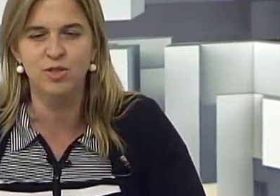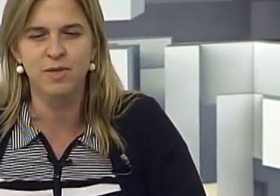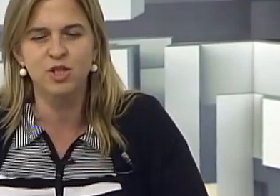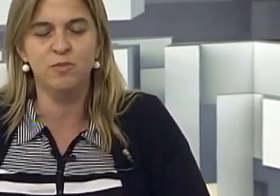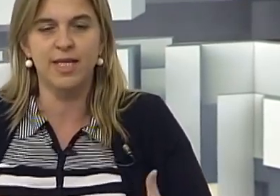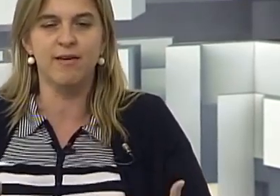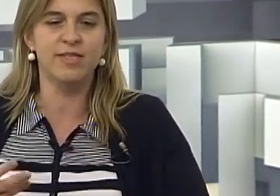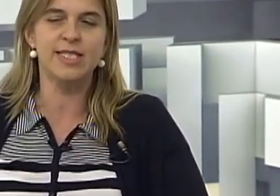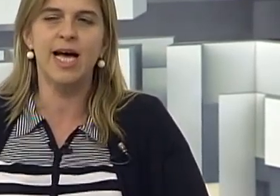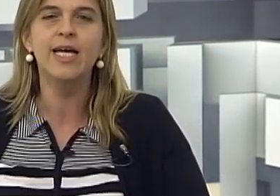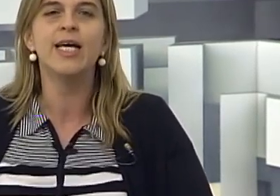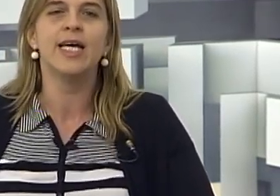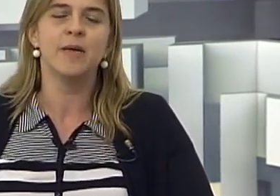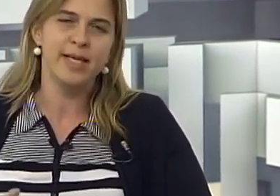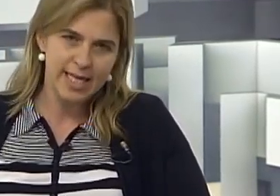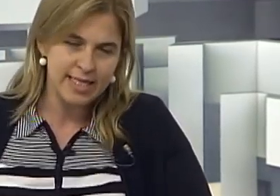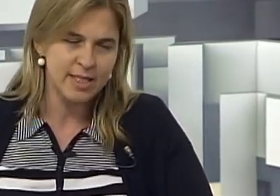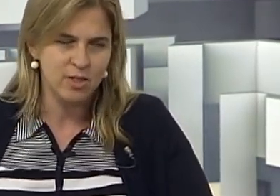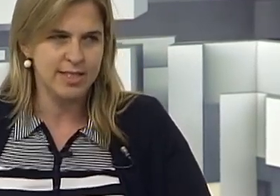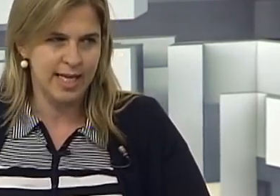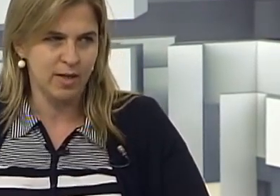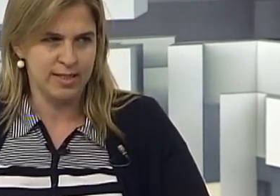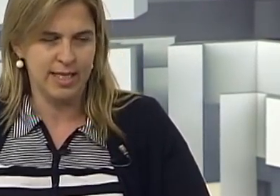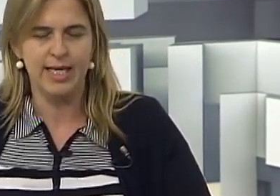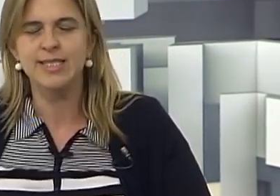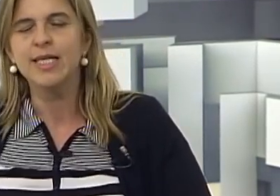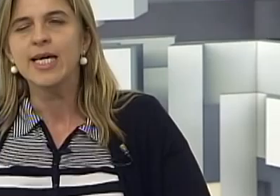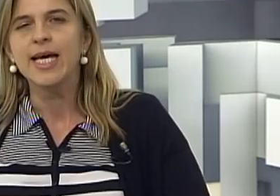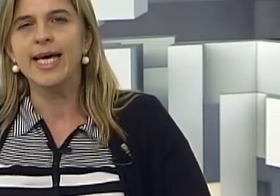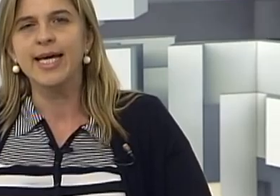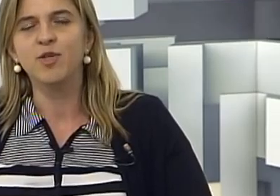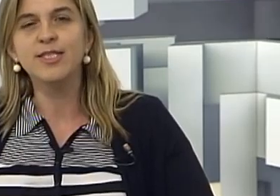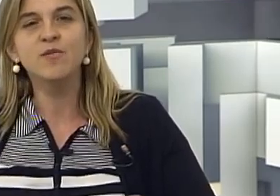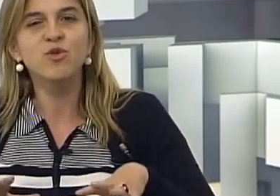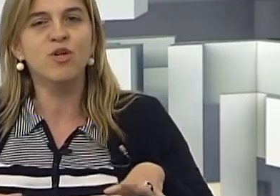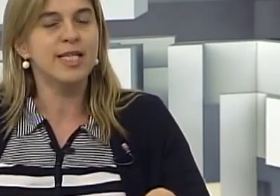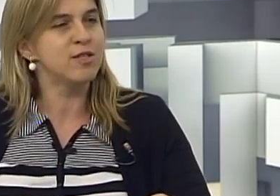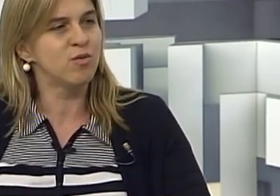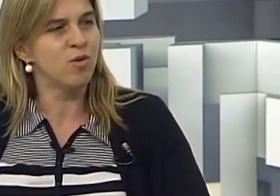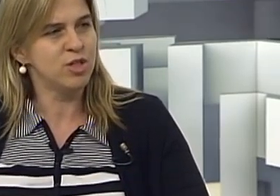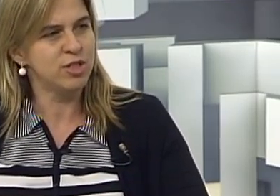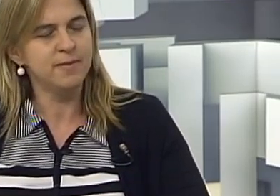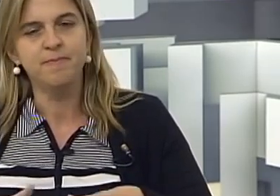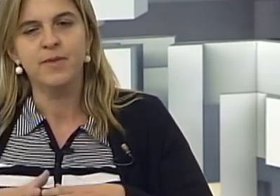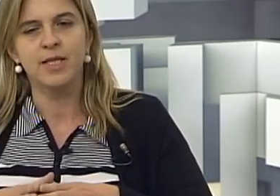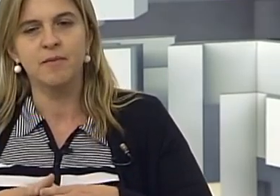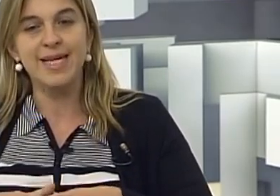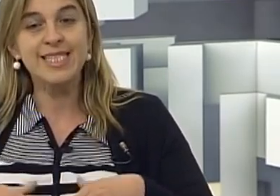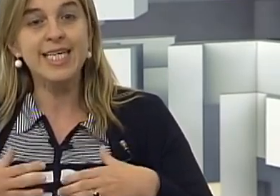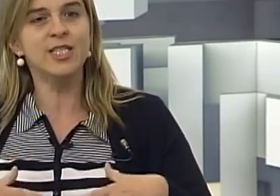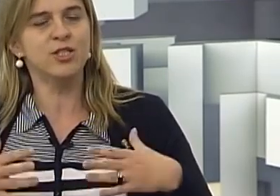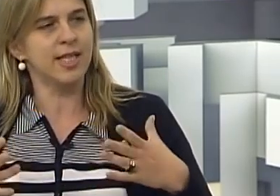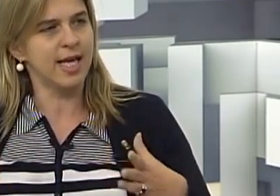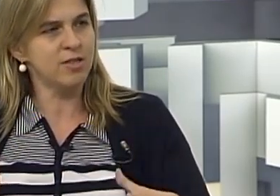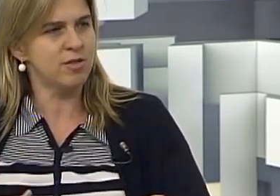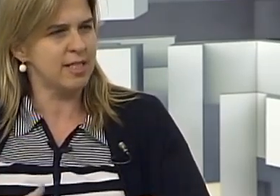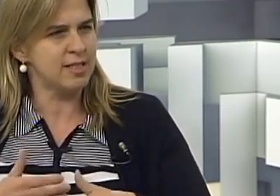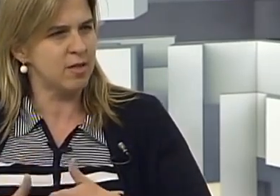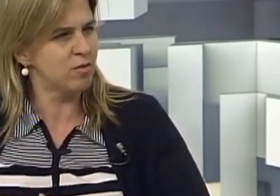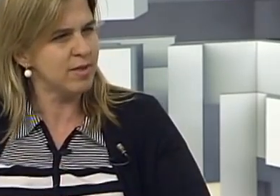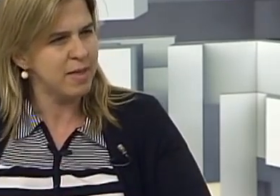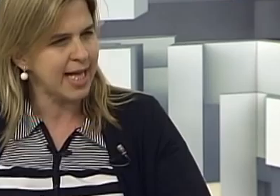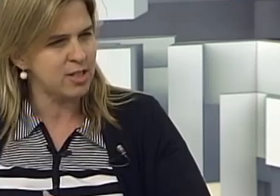de surdos, para a gente poder avançar e pensar nas questões da língua de sinais. Nós temos um contexto hoje bastante